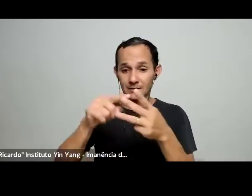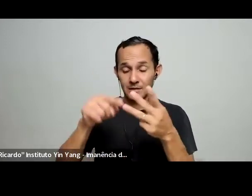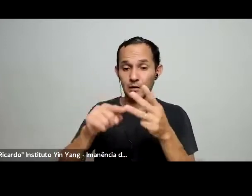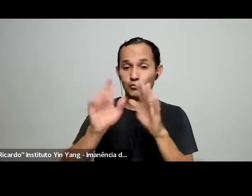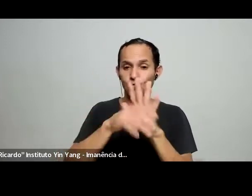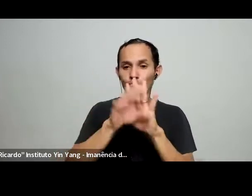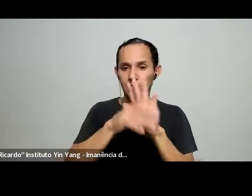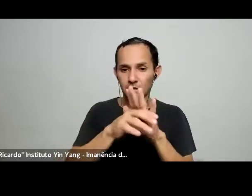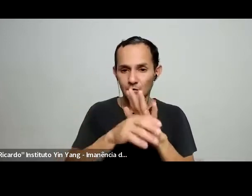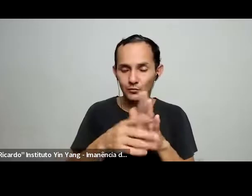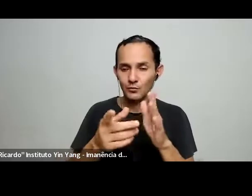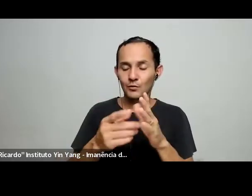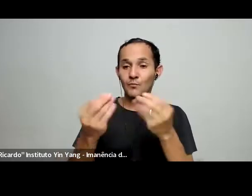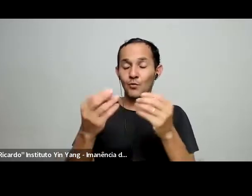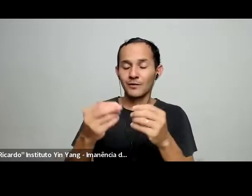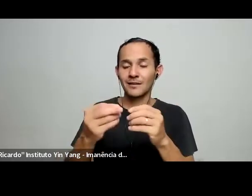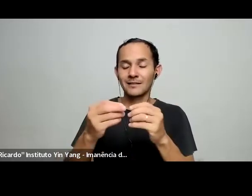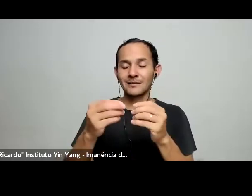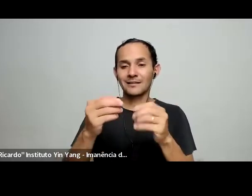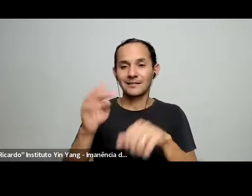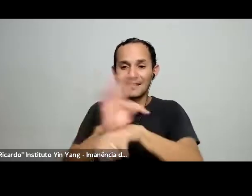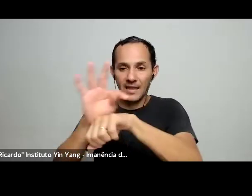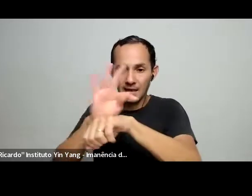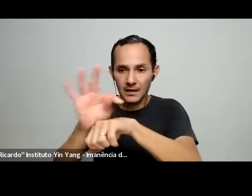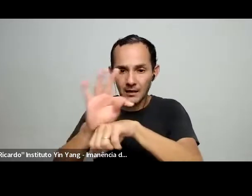né? Então, muitas técnicas